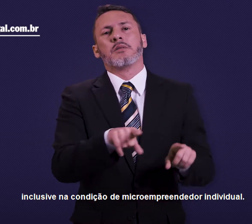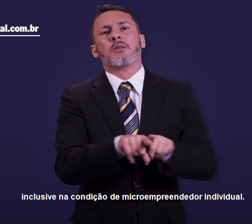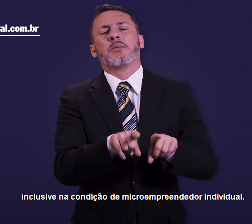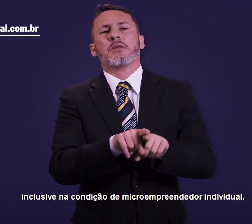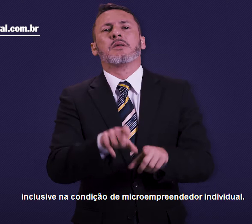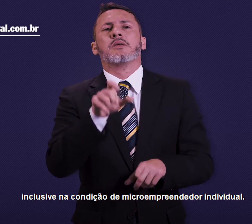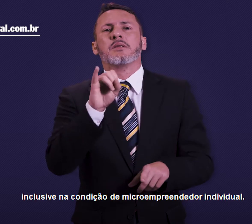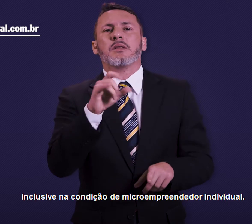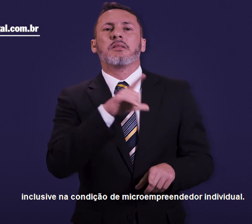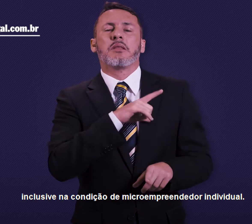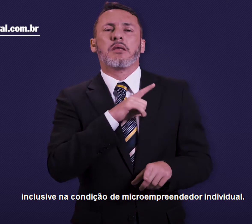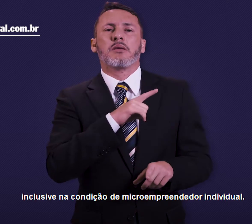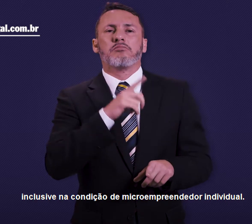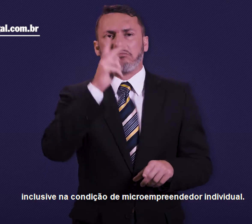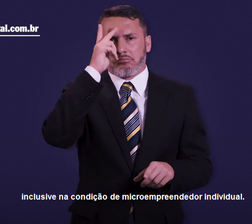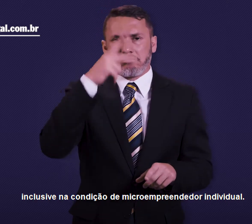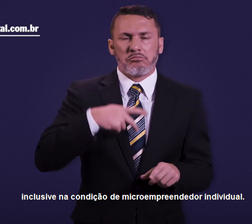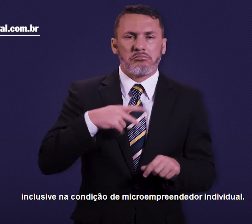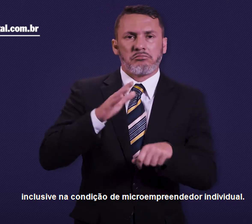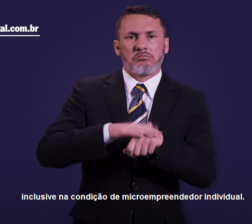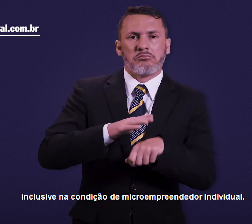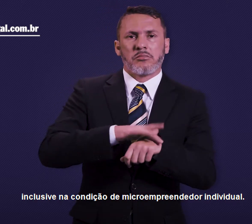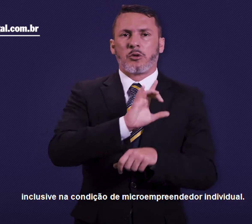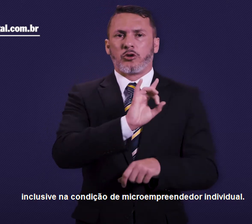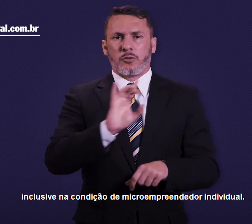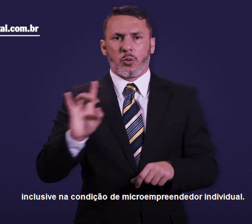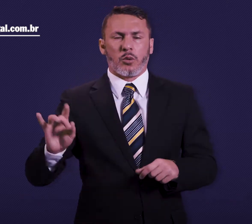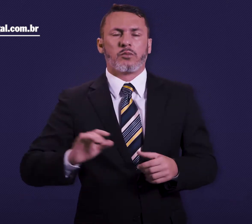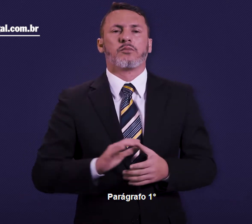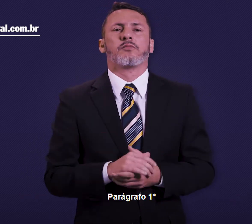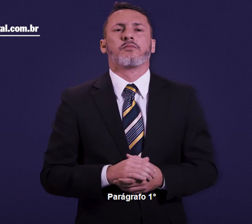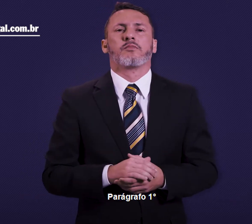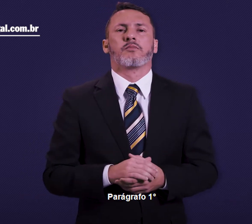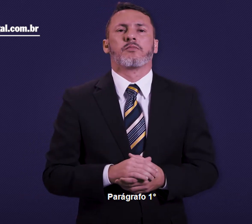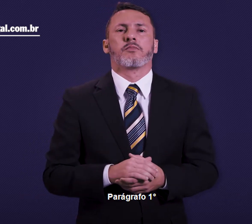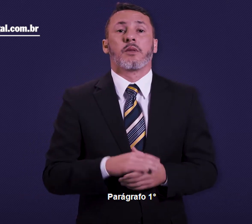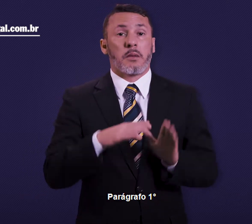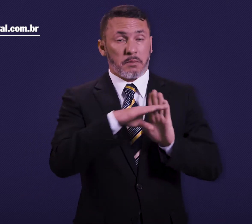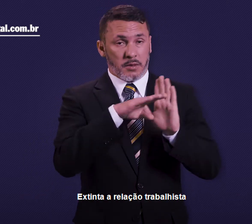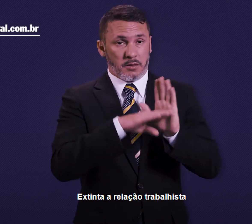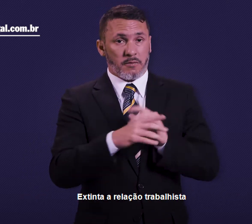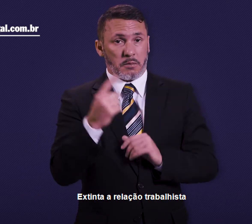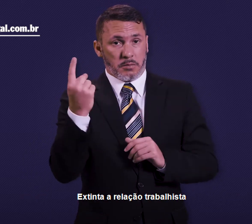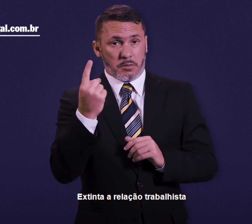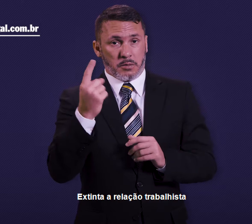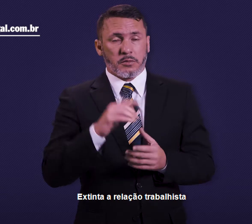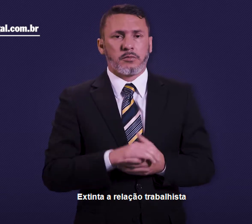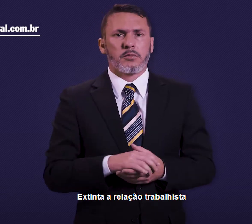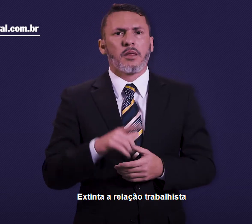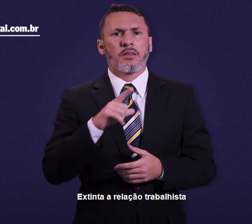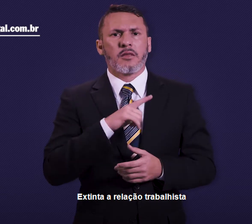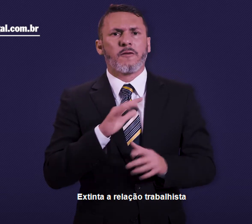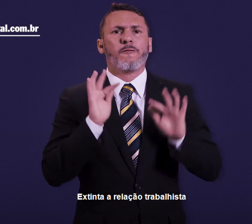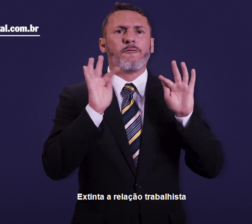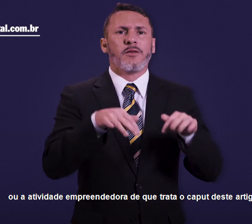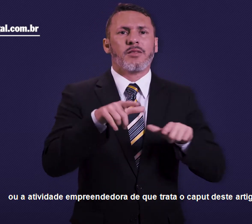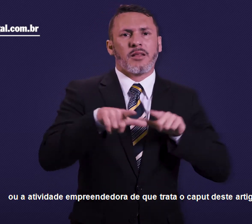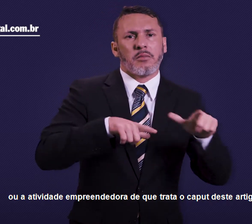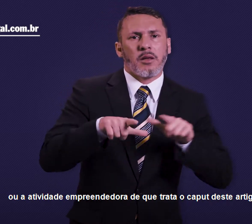inclusive na condição de microempreendedor individual. Parágrafo 1º. Extinta a relação trabalhista ou a